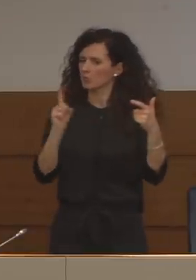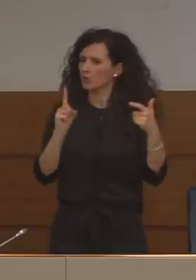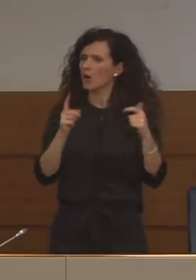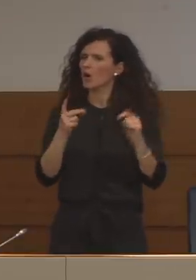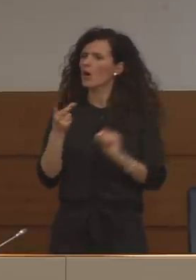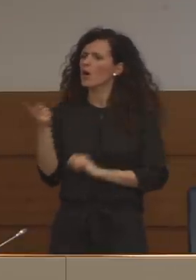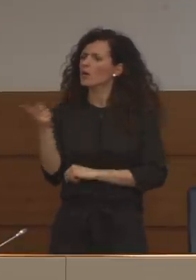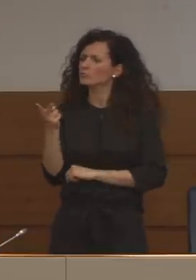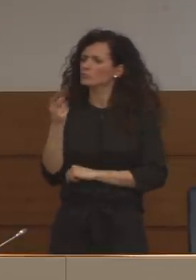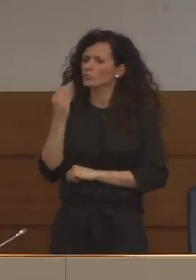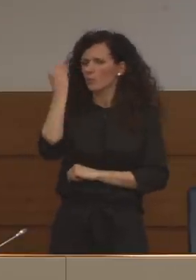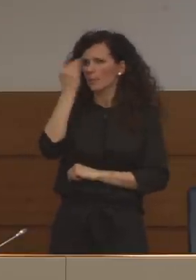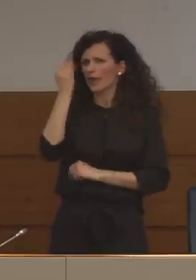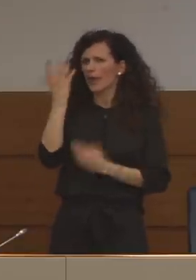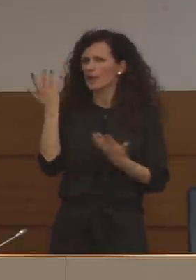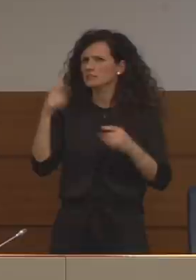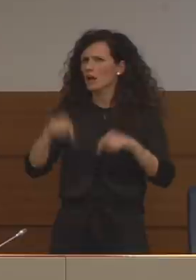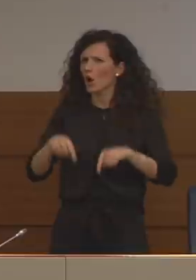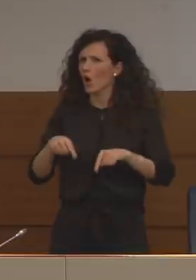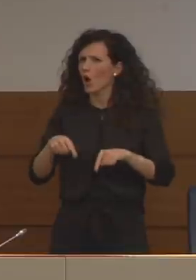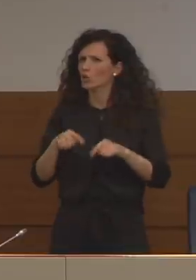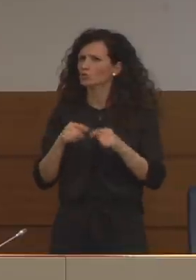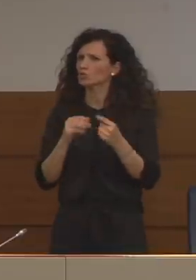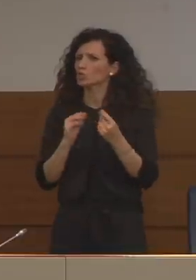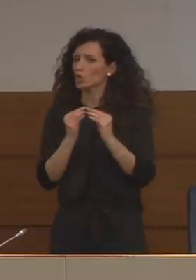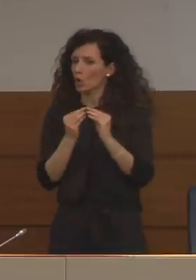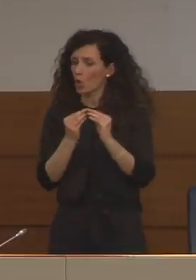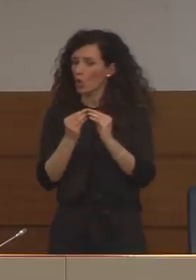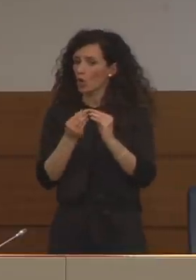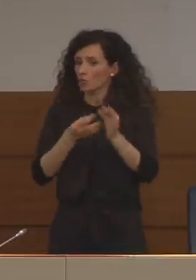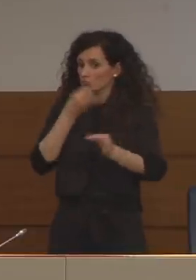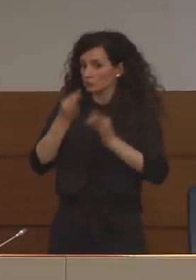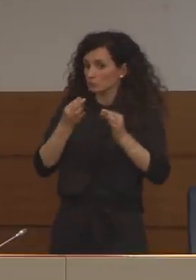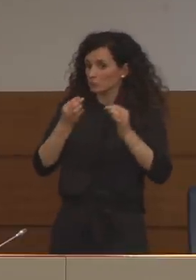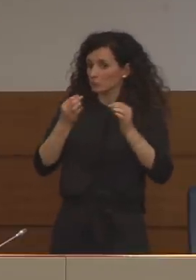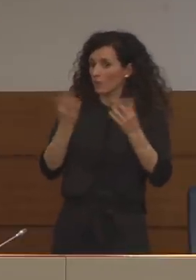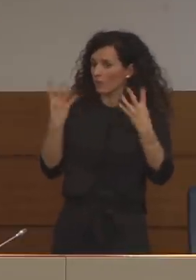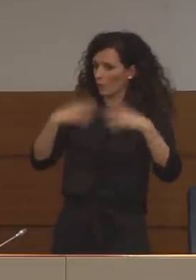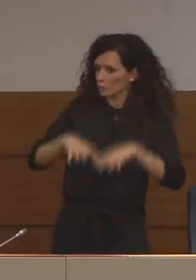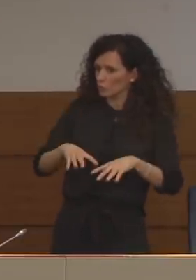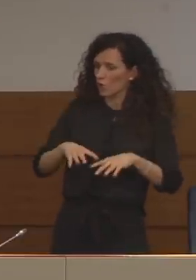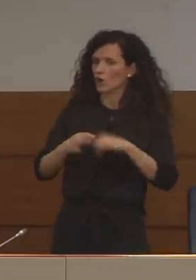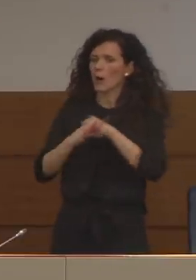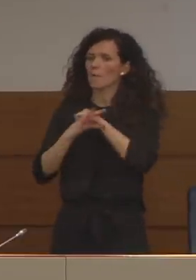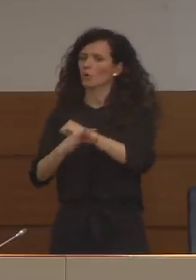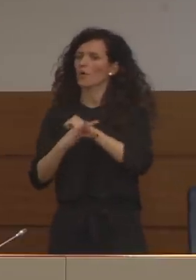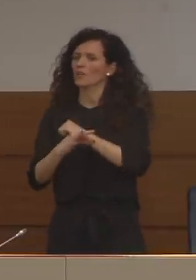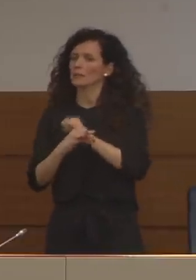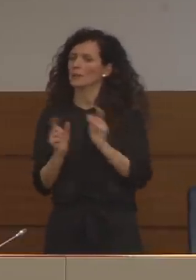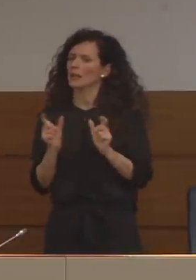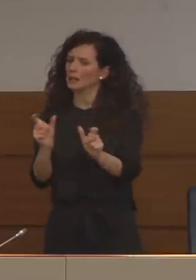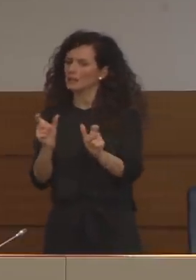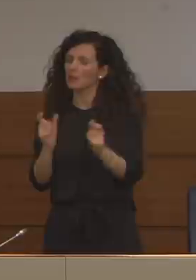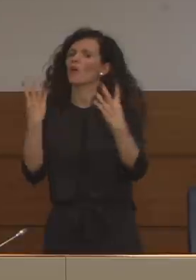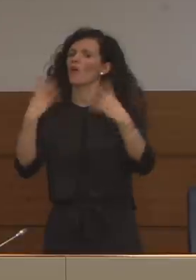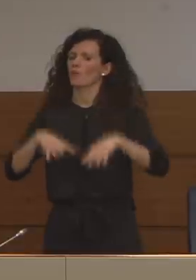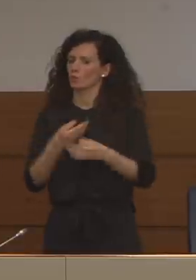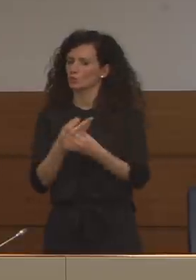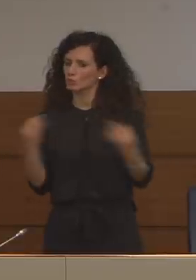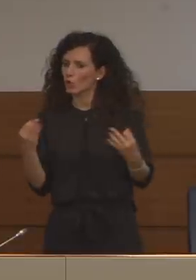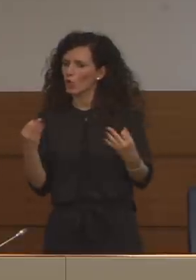queste cifre oggi ci stanno funzionando i provvedimenti e